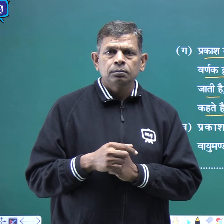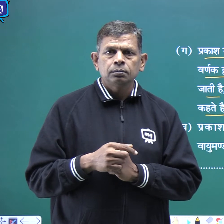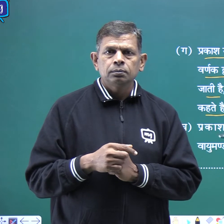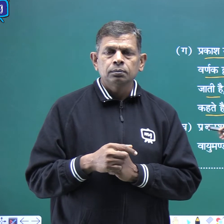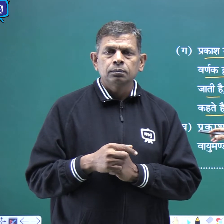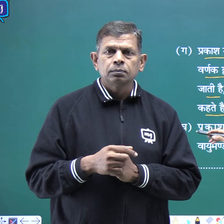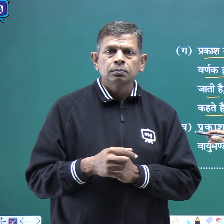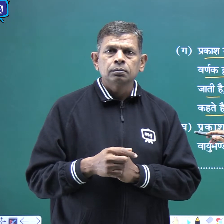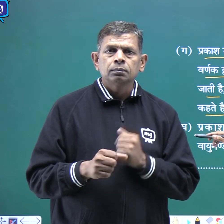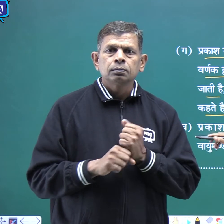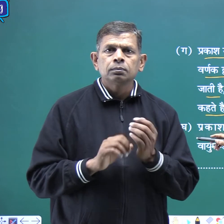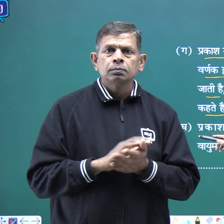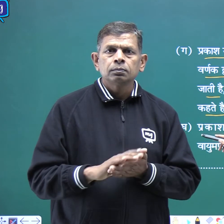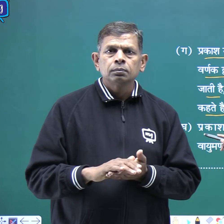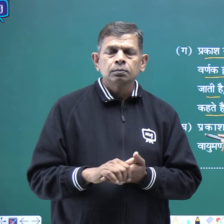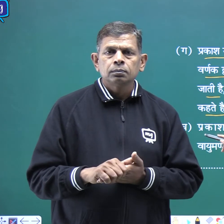घ,